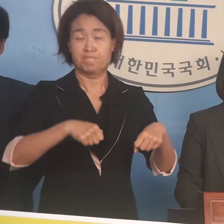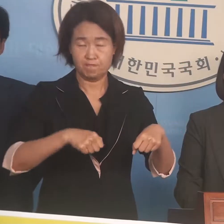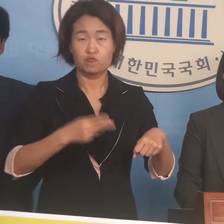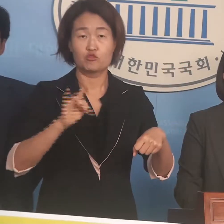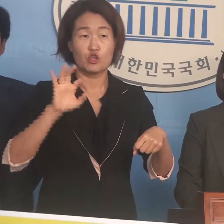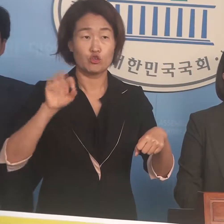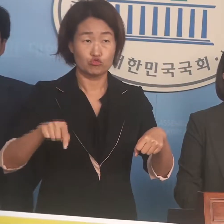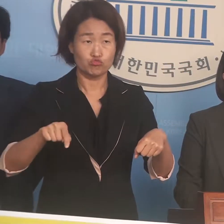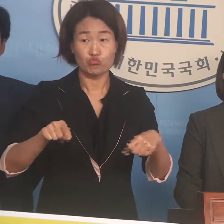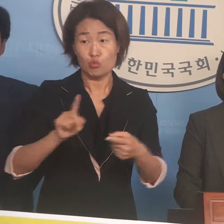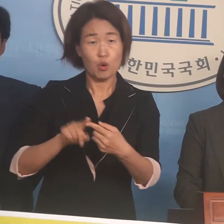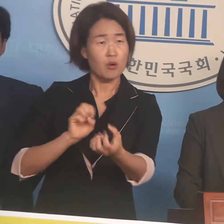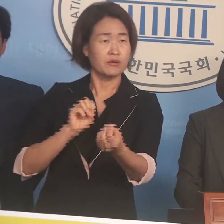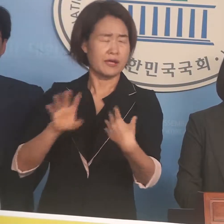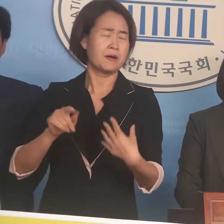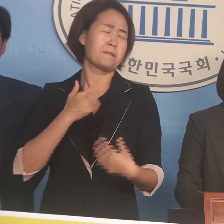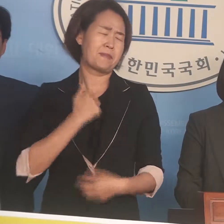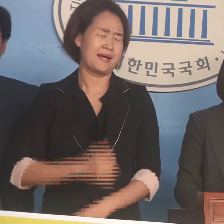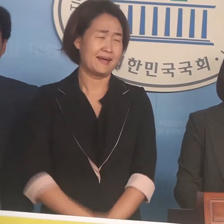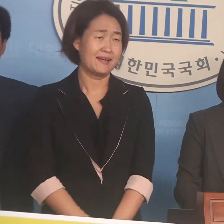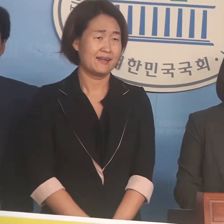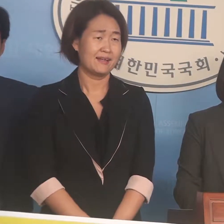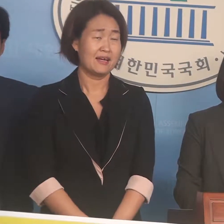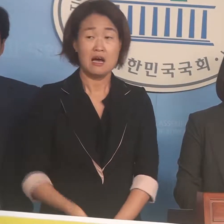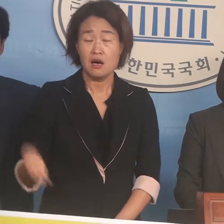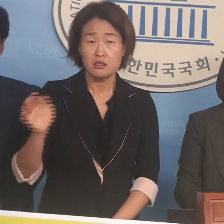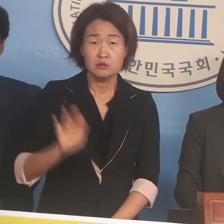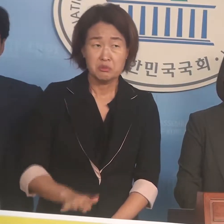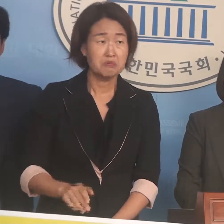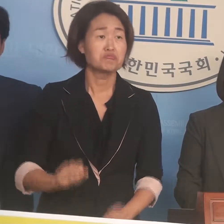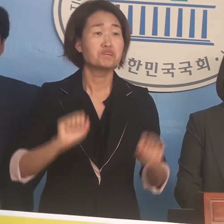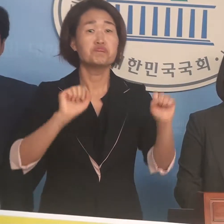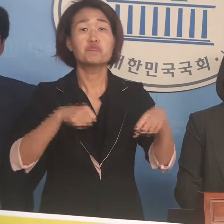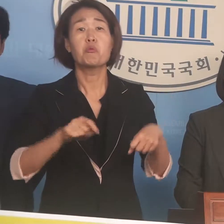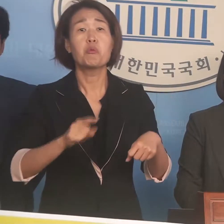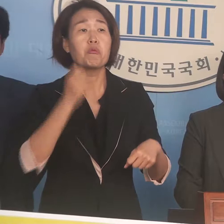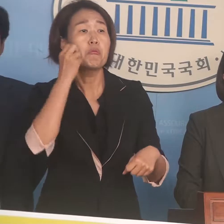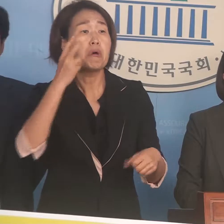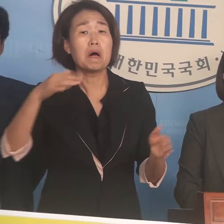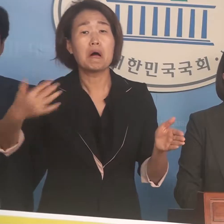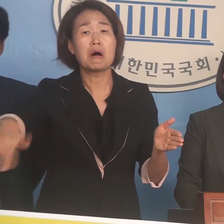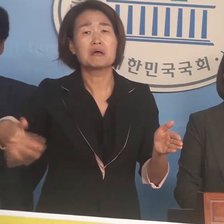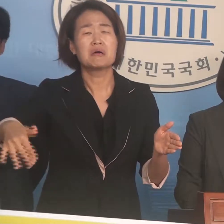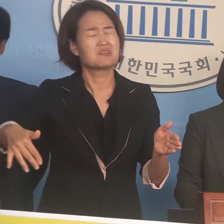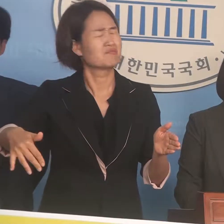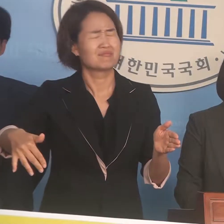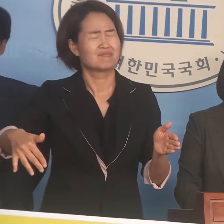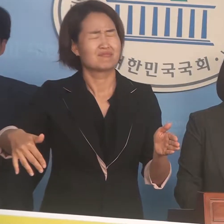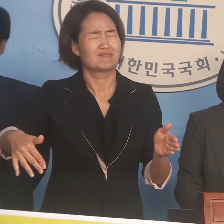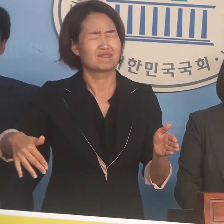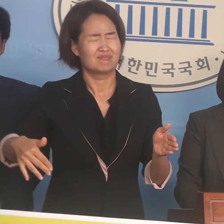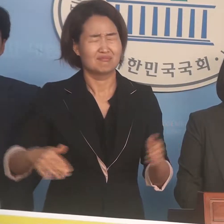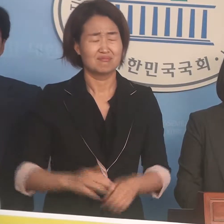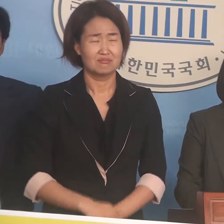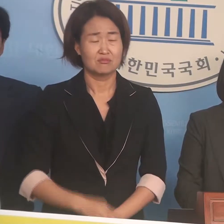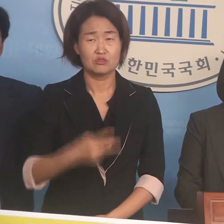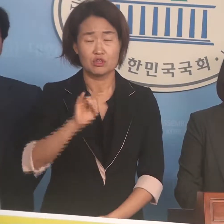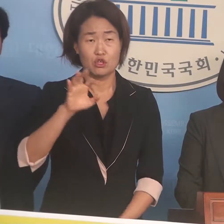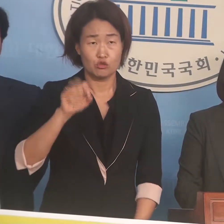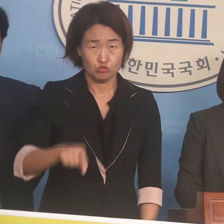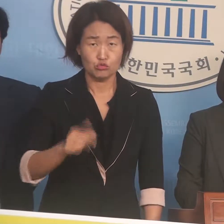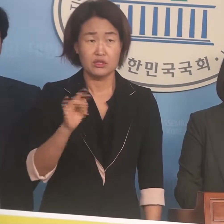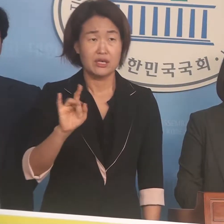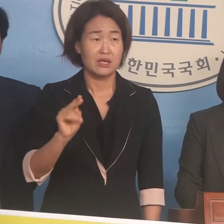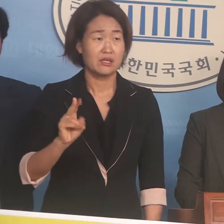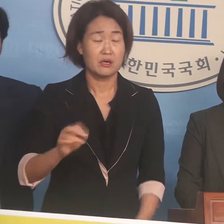대우조선해양 측의 답변이 이끌어냈었습니다. 하지만 그 협의는 2달도 채 이어지지 않았고